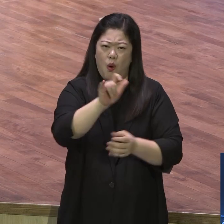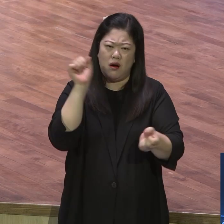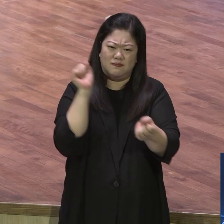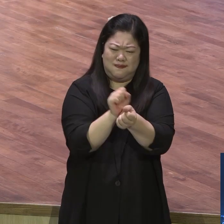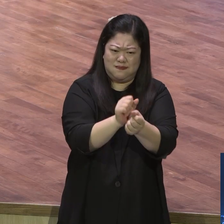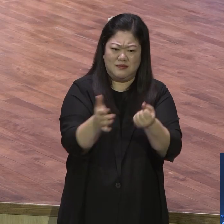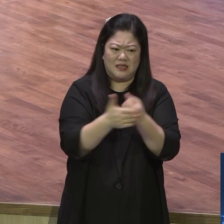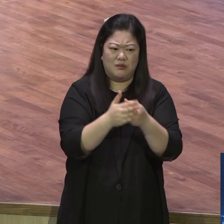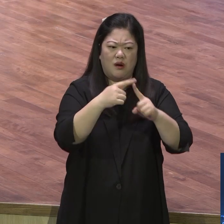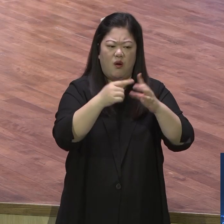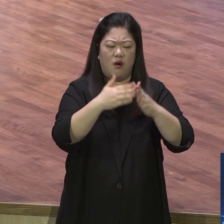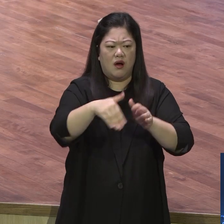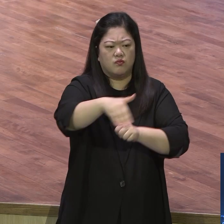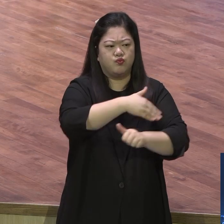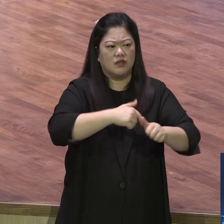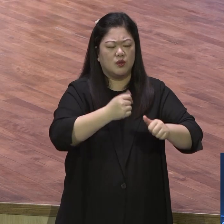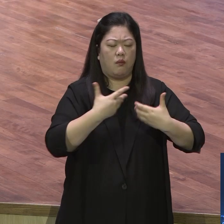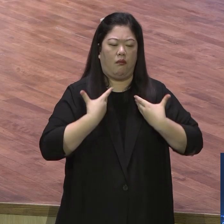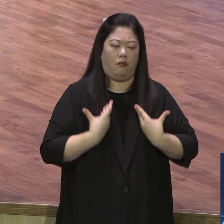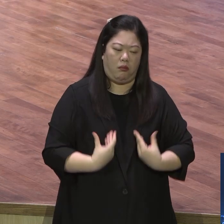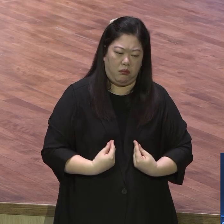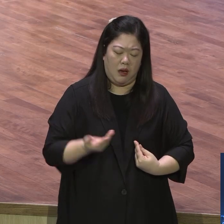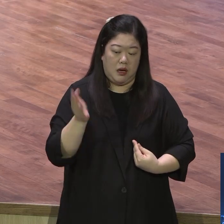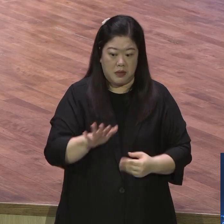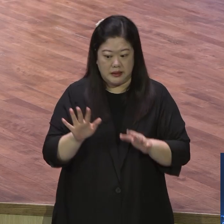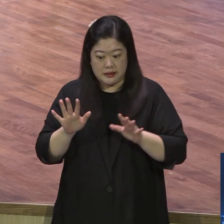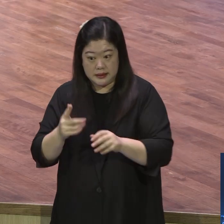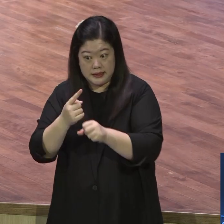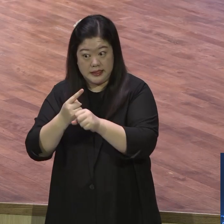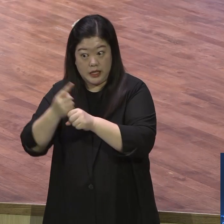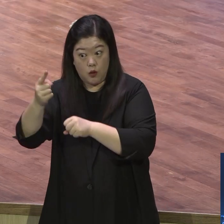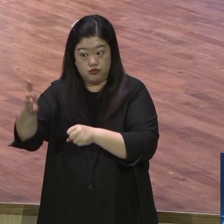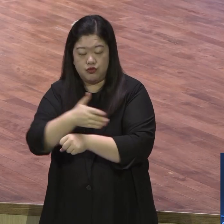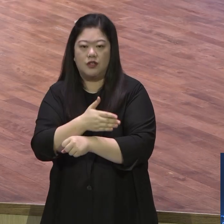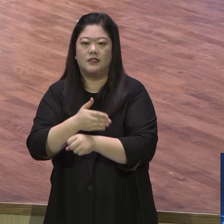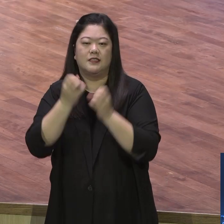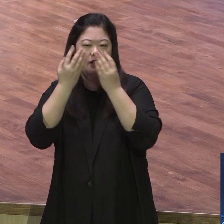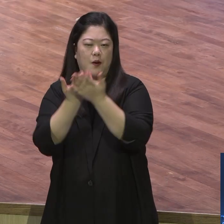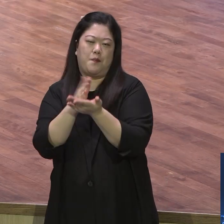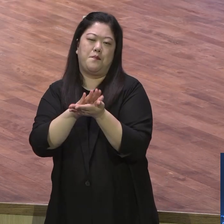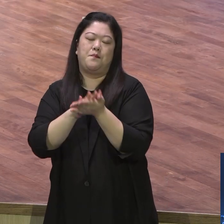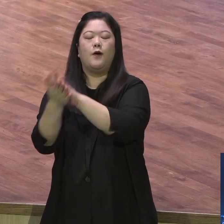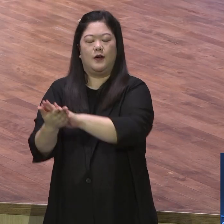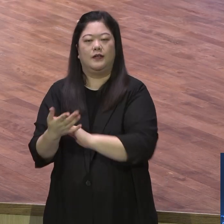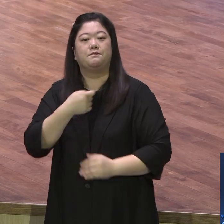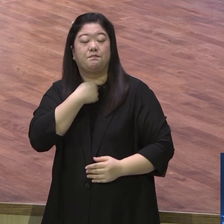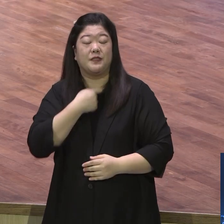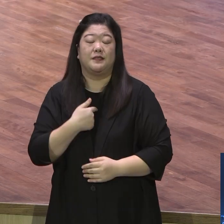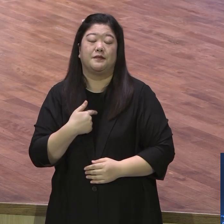도전하면서 교회의 모델이 되게 할 줄로 믿습니다 2, 3, 7, 나라를 아무나 합니까